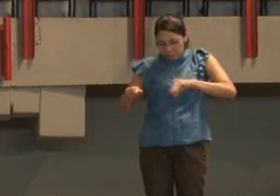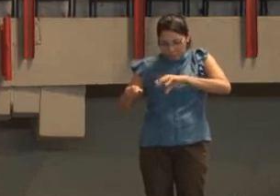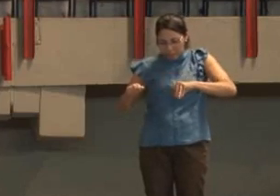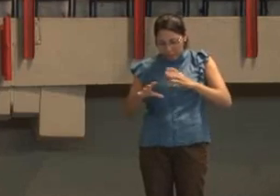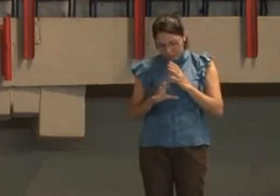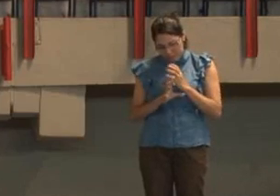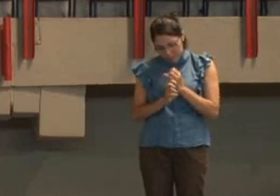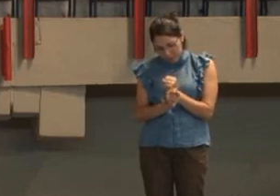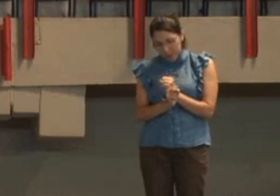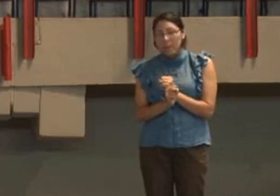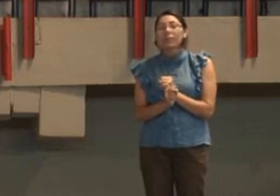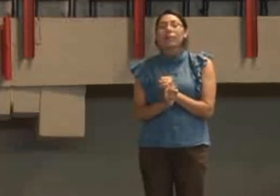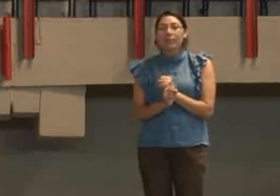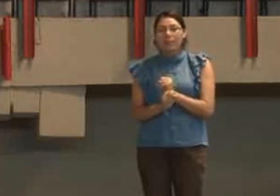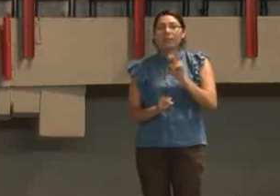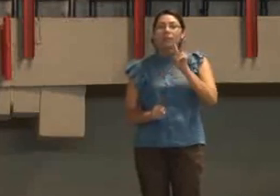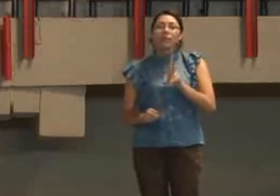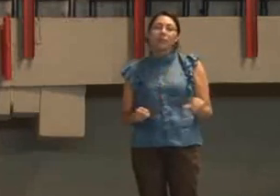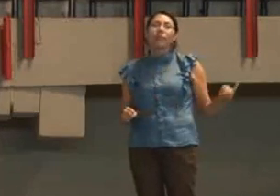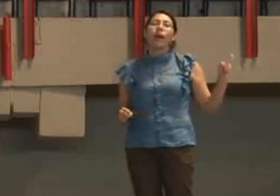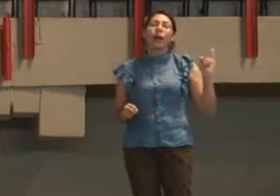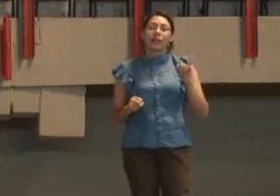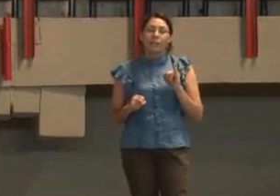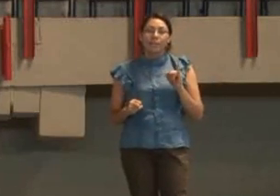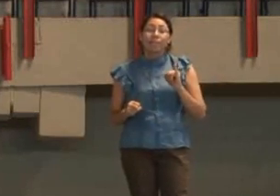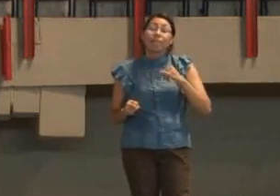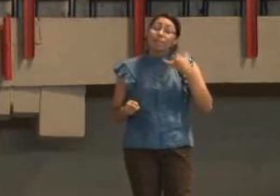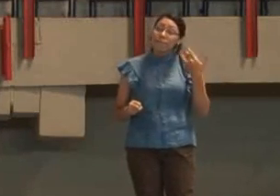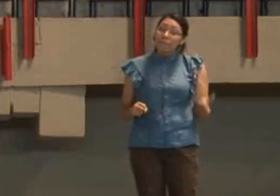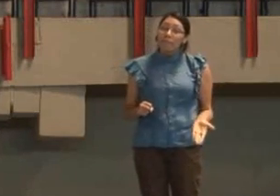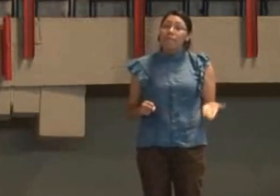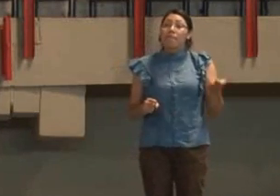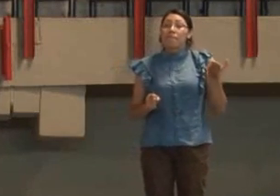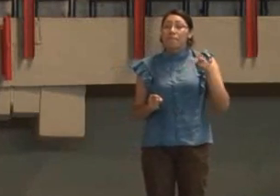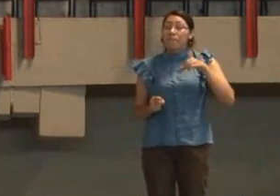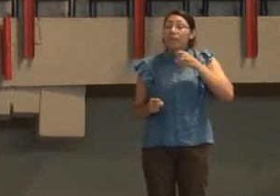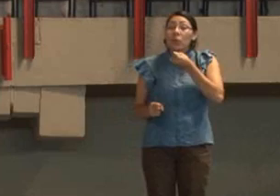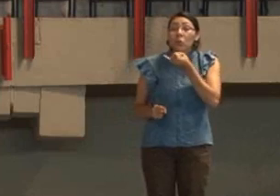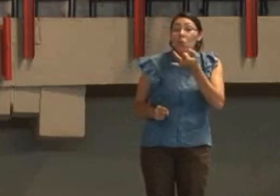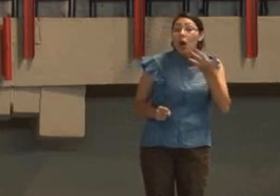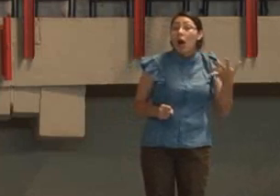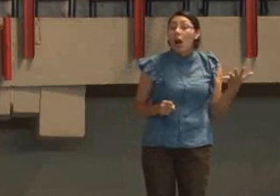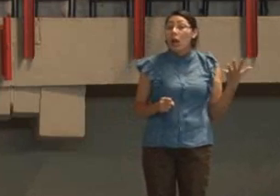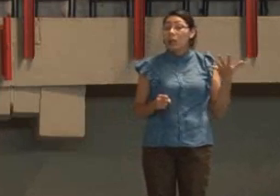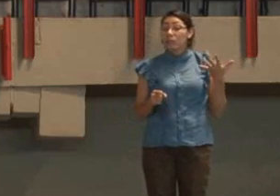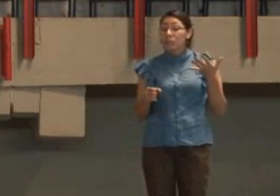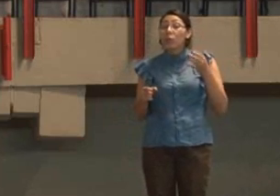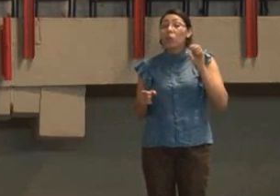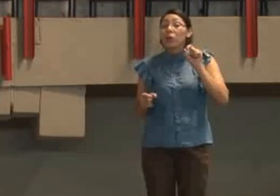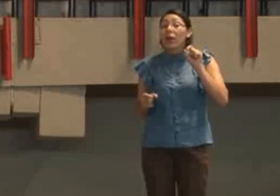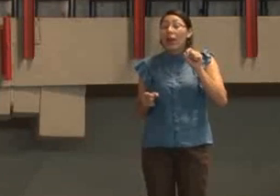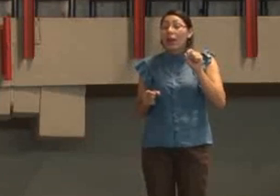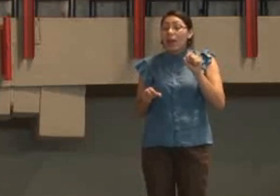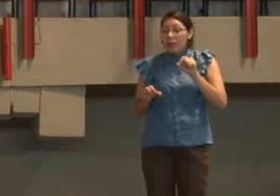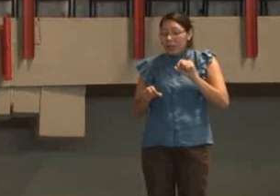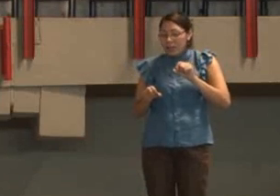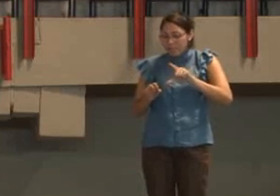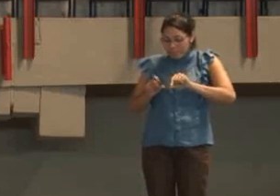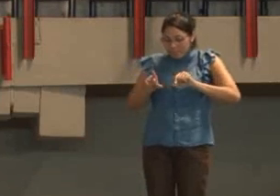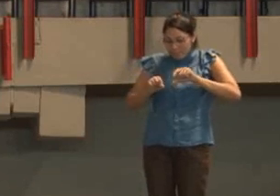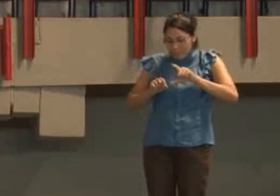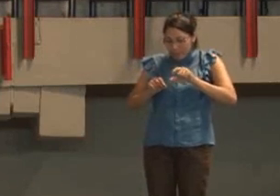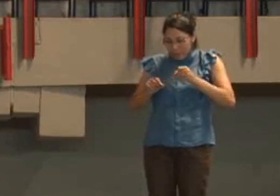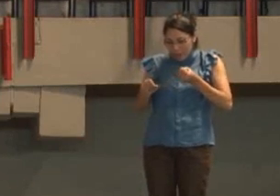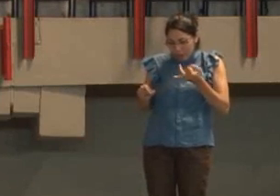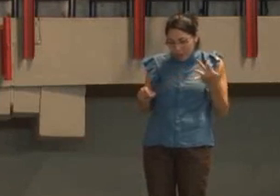O importante é que a gente consegue dizer quantos palitos tem nessa caixa através de um processo de contagem